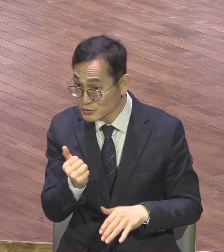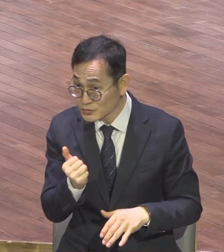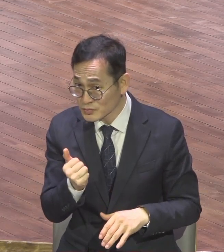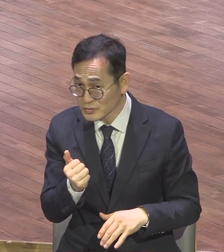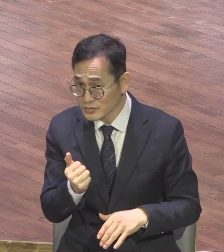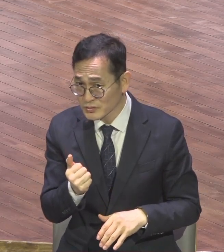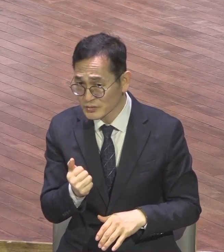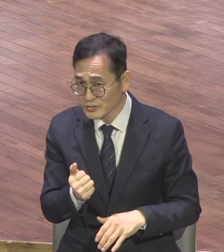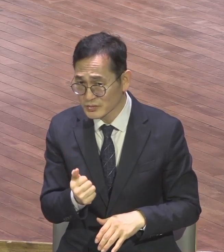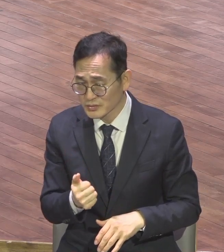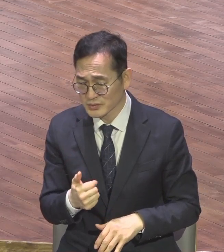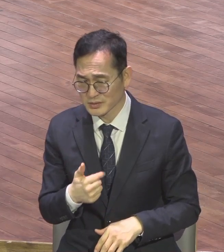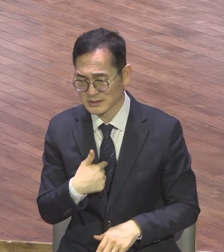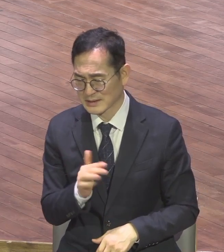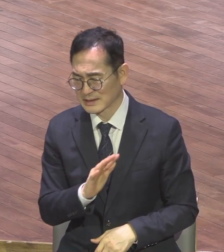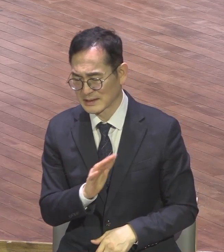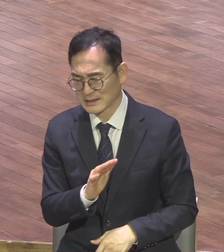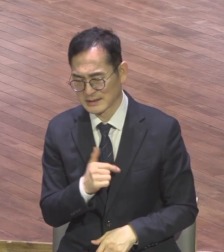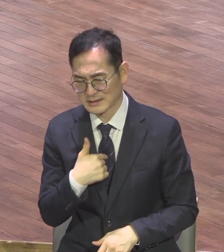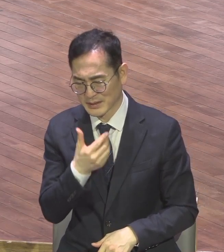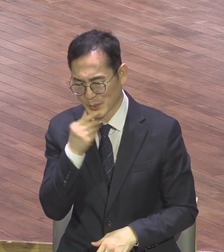남에게 미룹니까? 변명합니까?